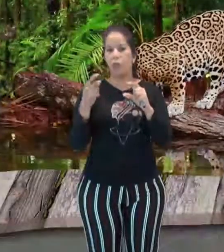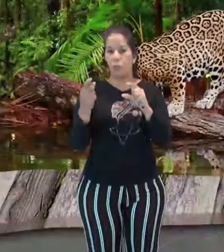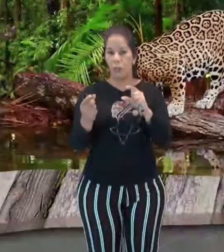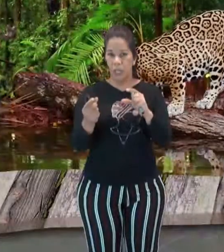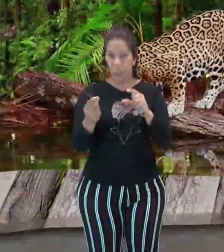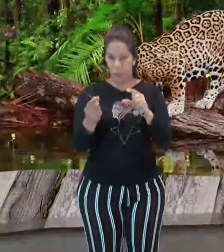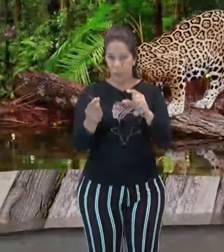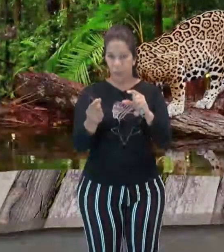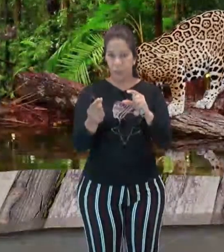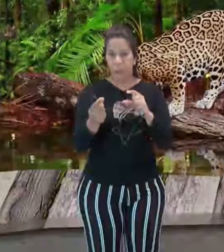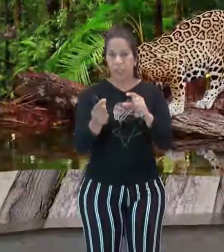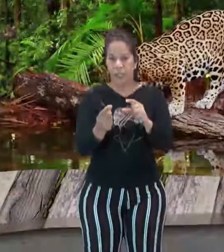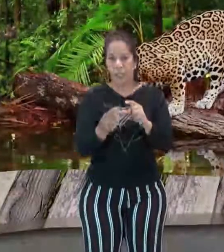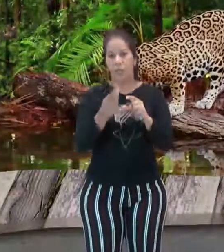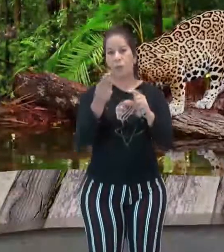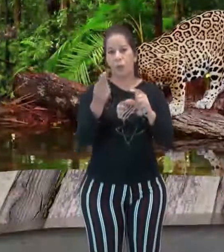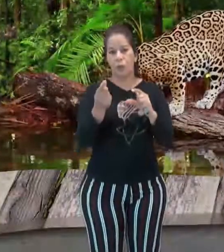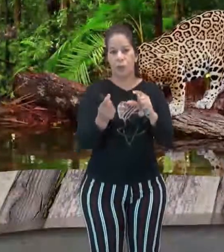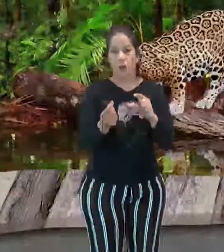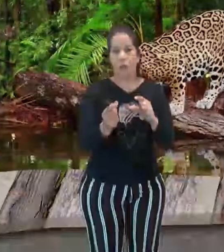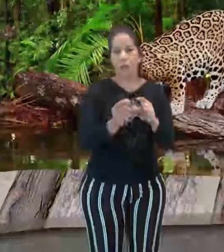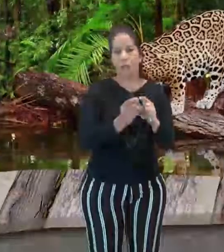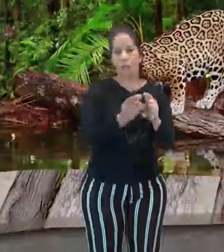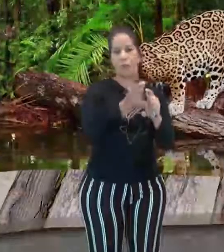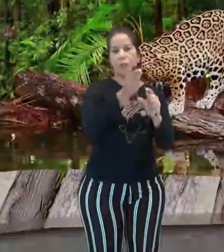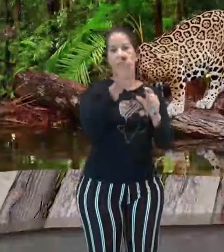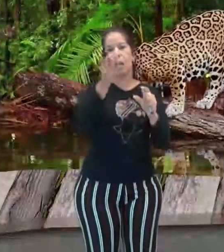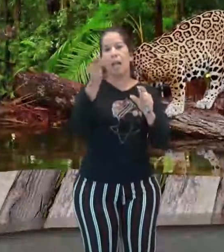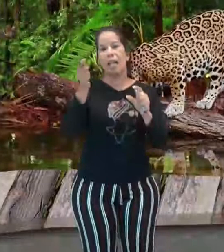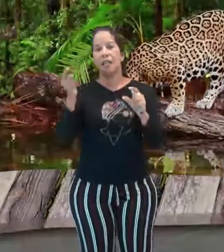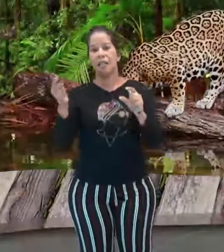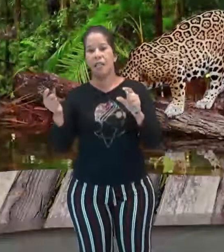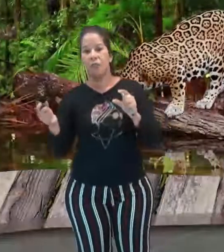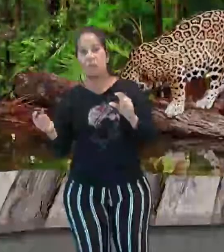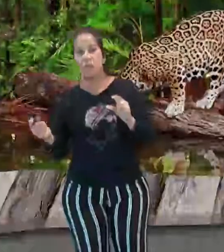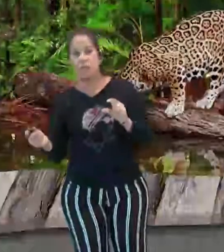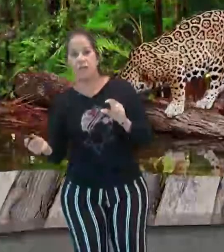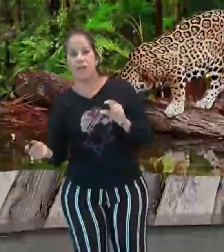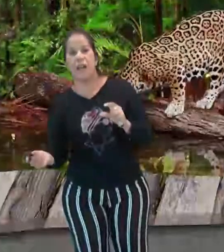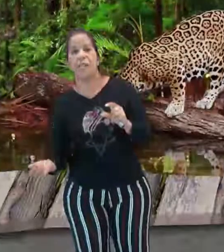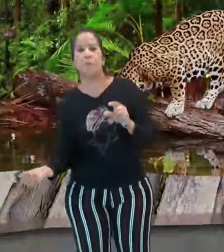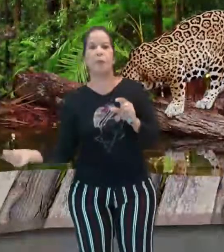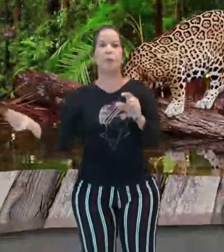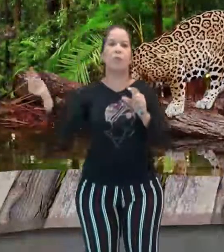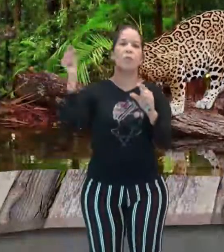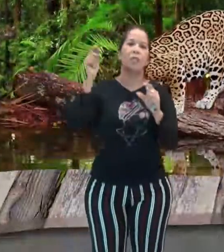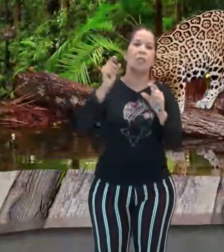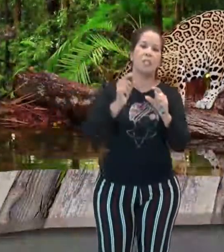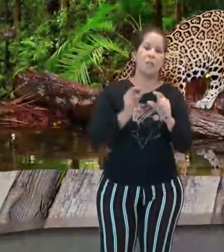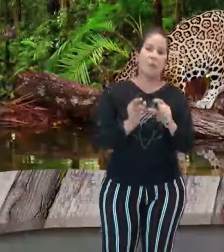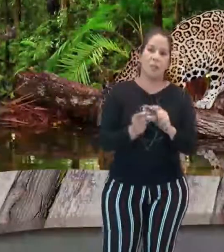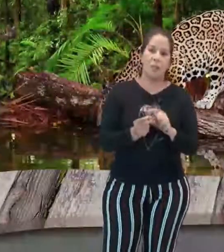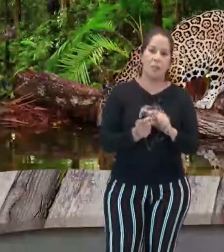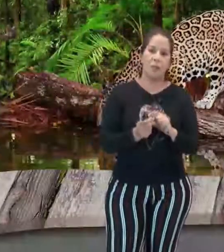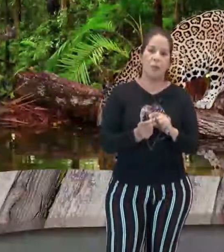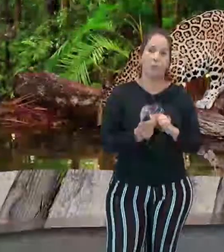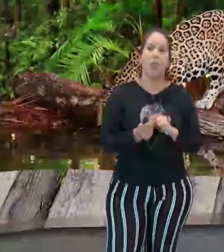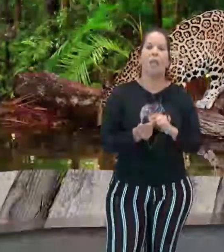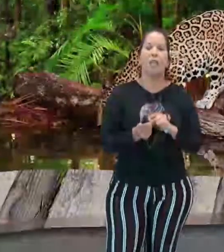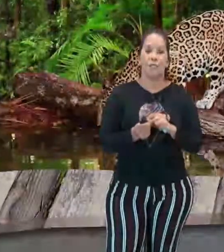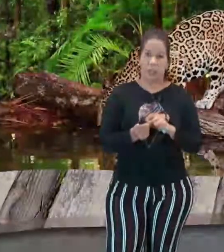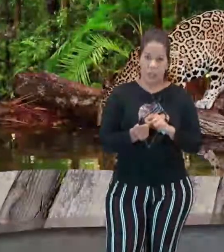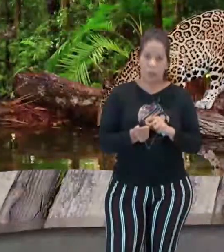Folículo estimulante, que são os gonadotróficos, que vão estimular essas células intersticiais a produzir esses